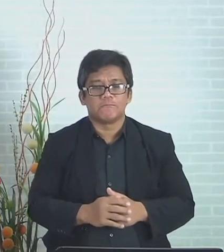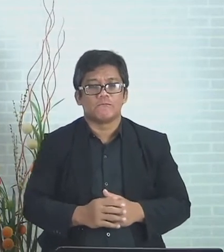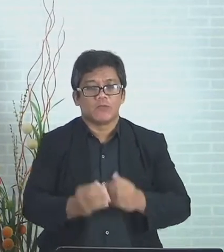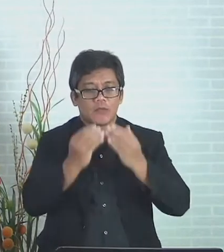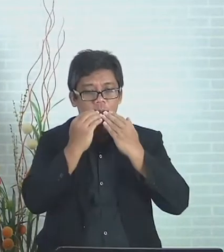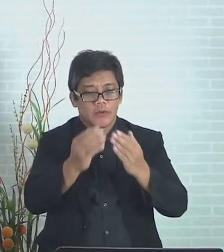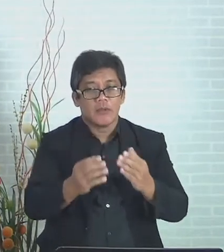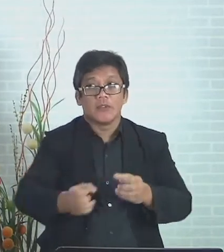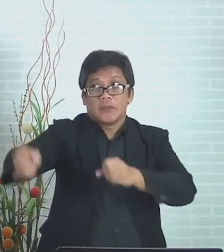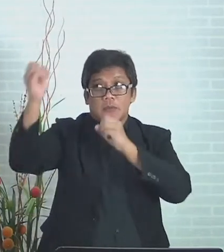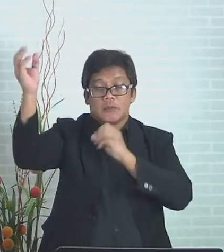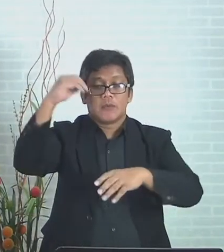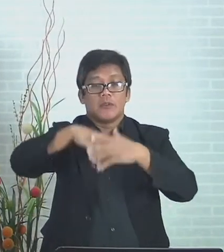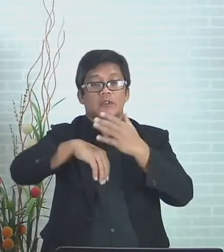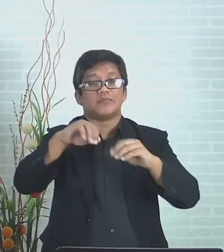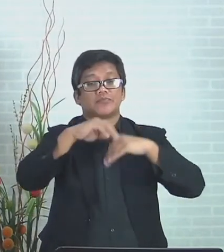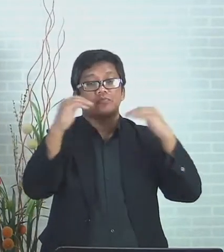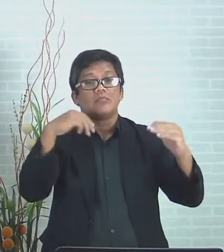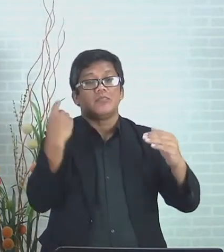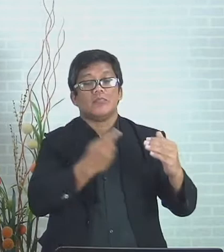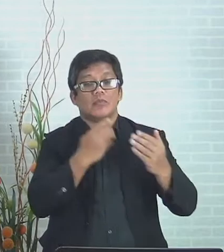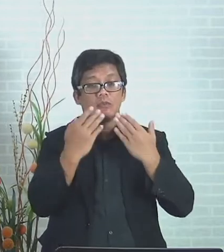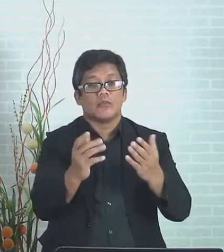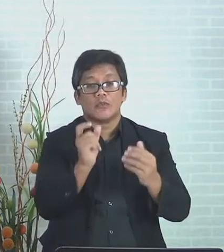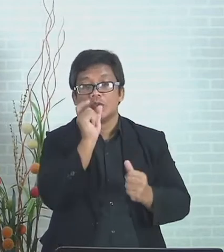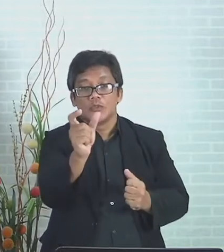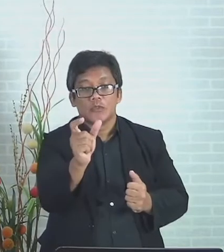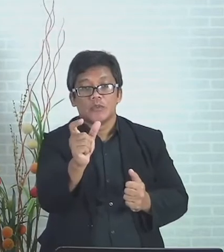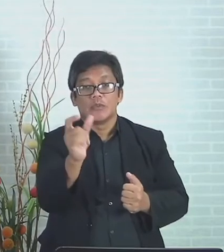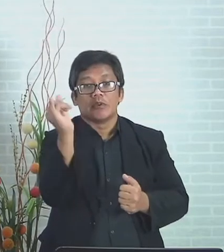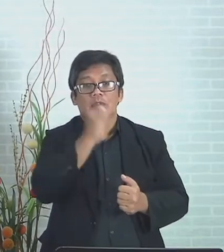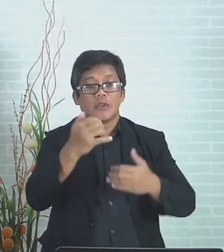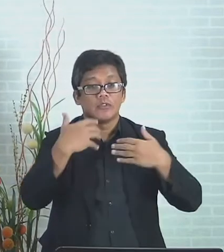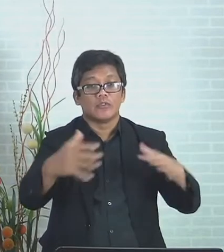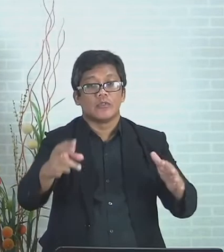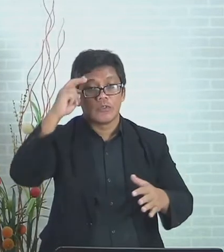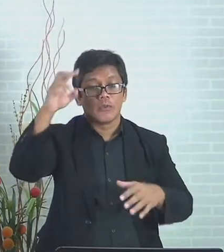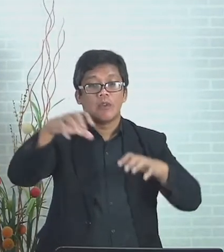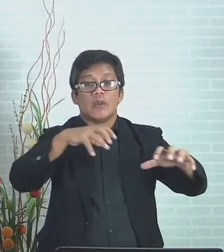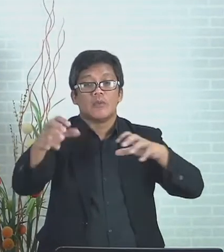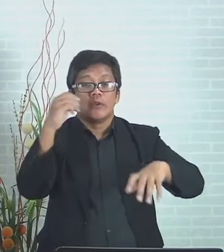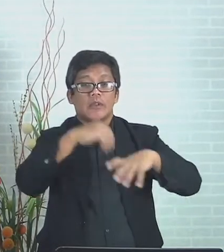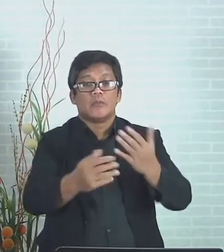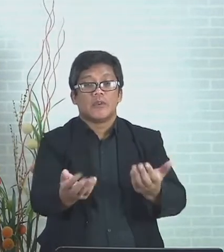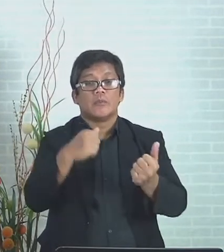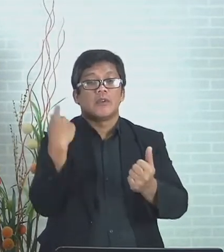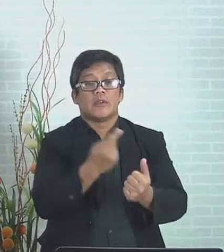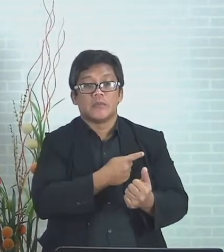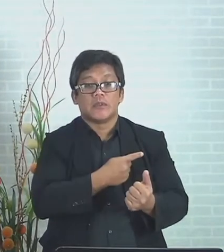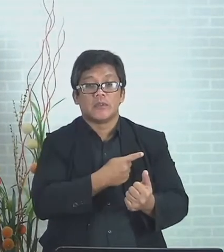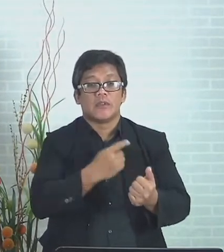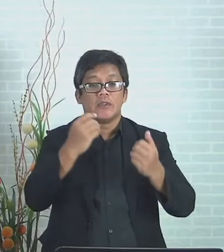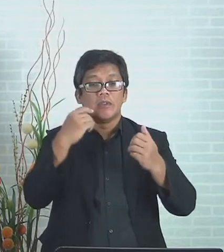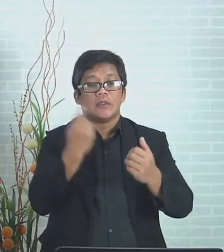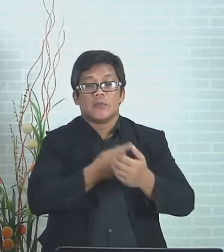Hai terima kasih terima surga bersyukur untuk Hai apa itu kebaikan pada saat ini kami telah masuk dalam perjamuan